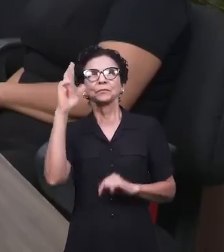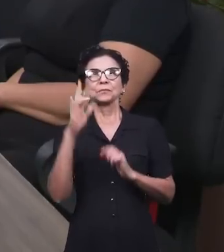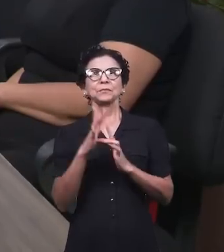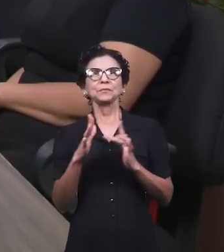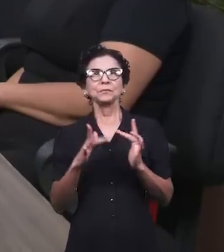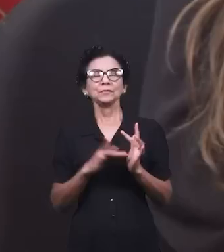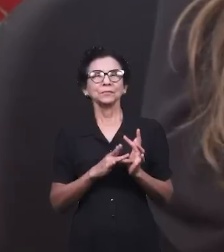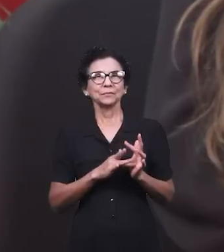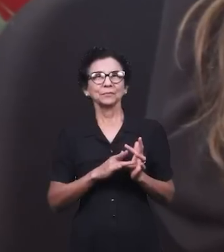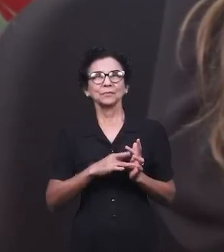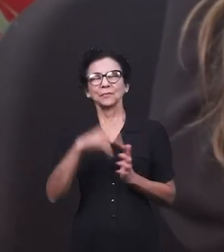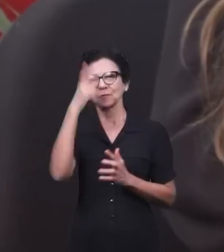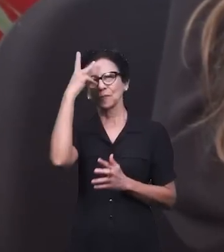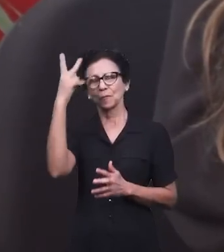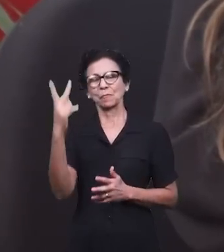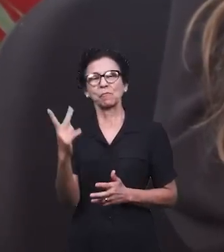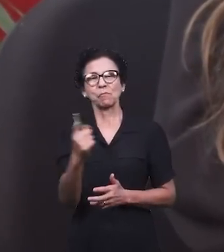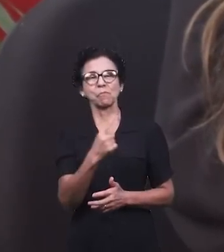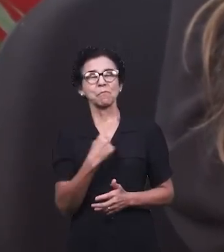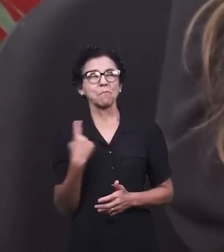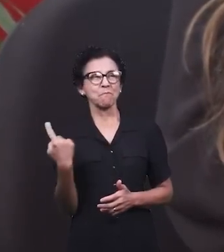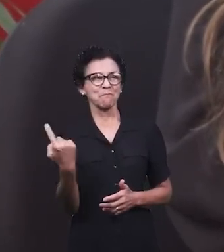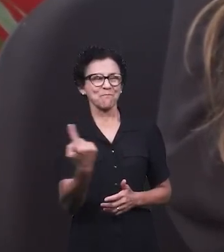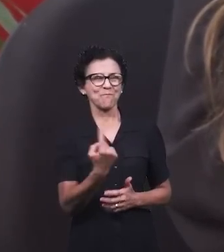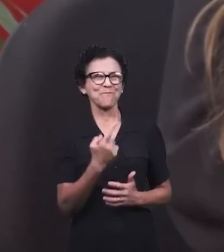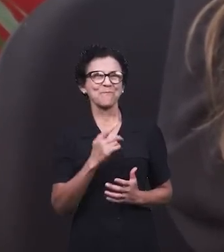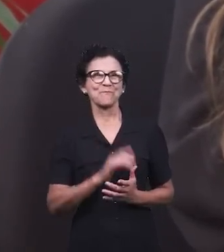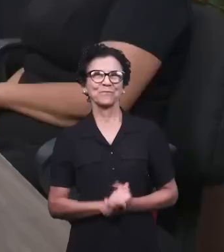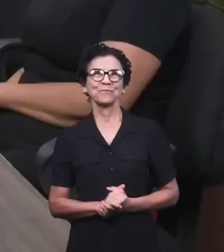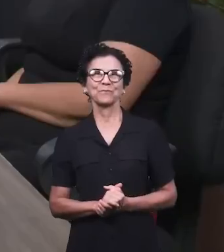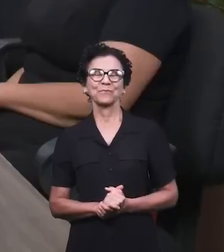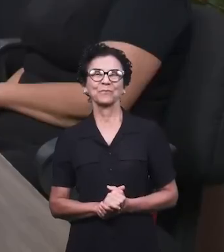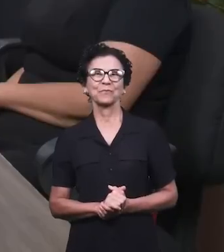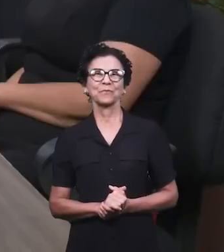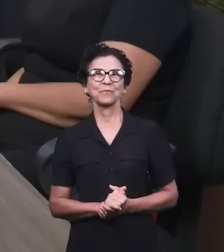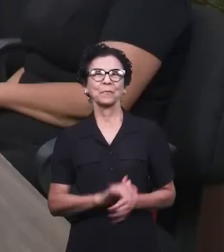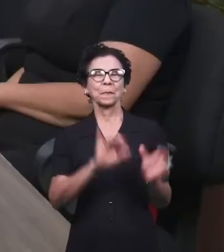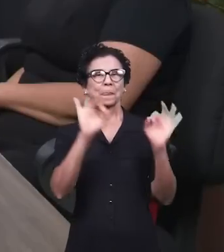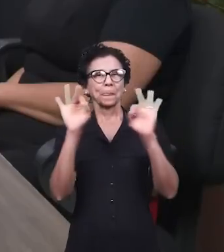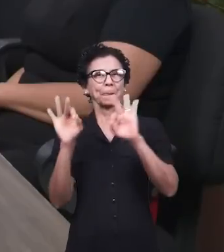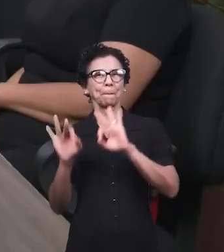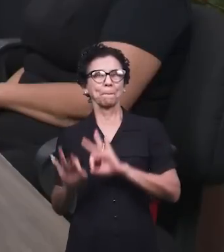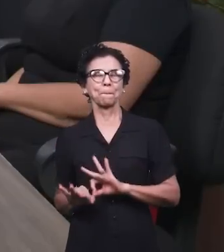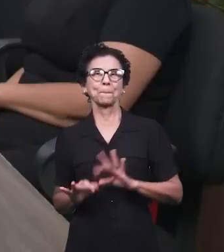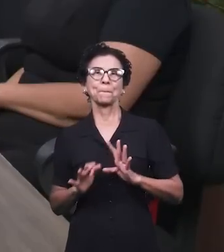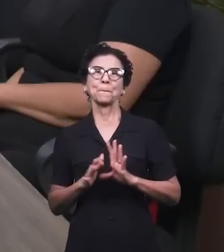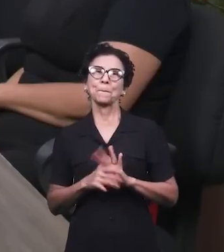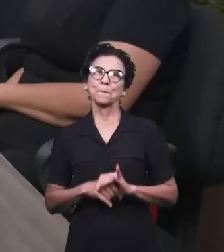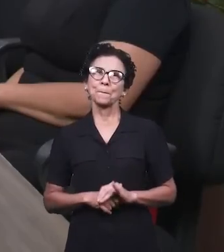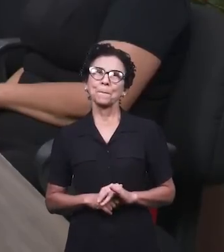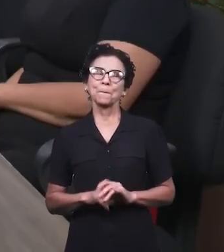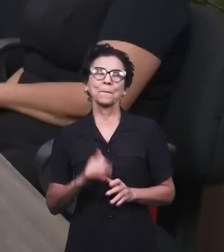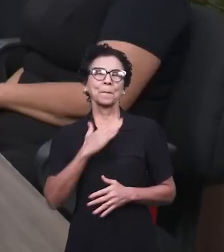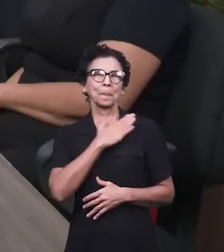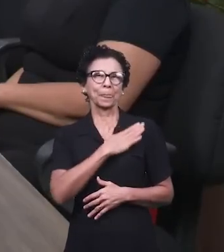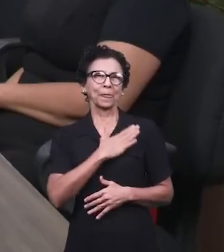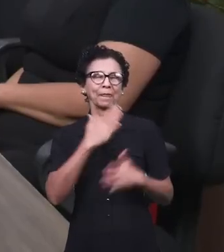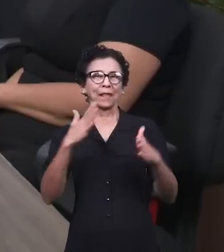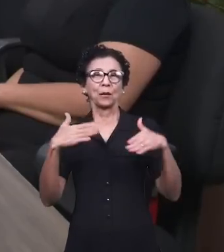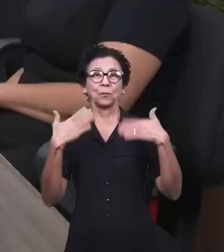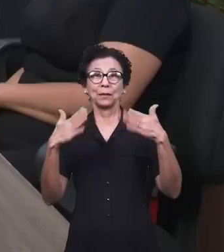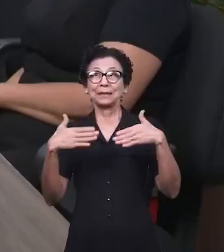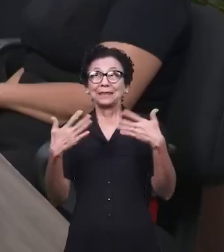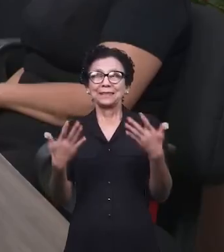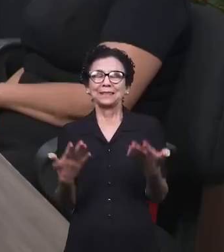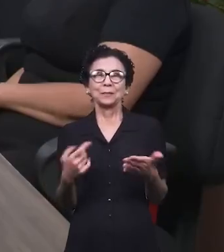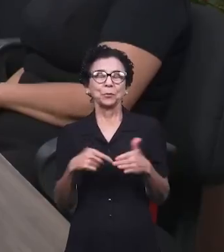Senhor, Priscila. A paz do Senhor Jesus a todos os ouvintes, todos aqueles que estão nos assistindo neste momento. É um prazer e uma alegria